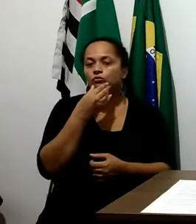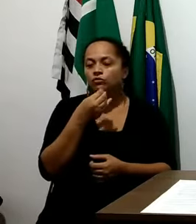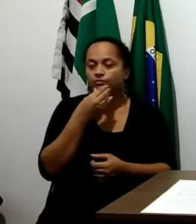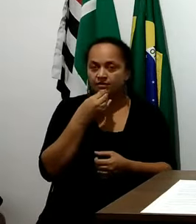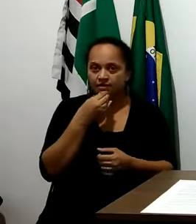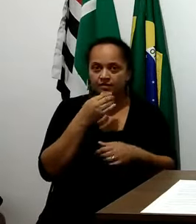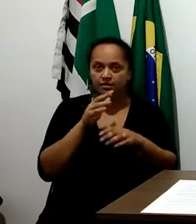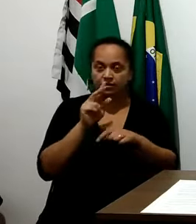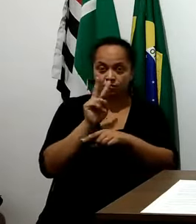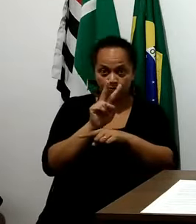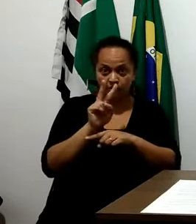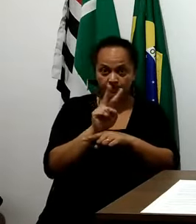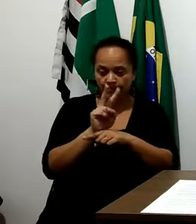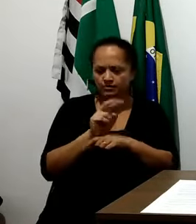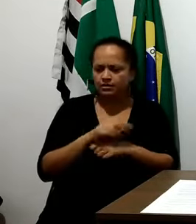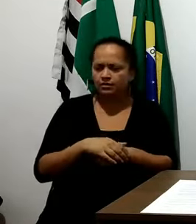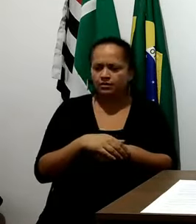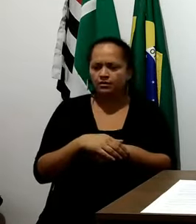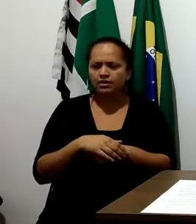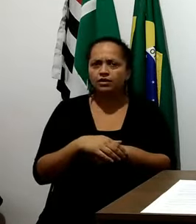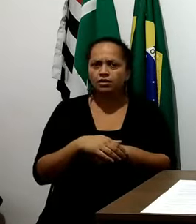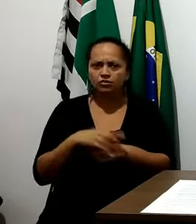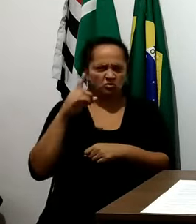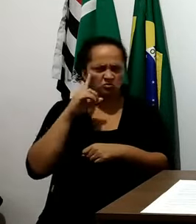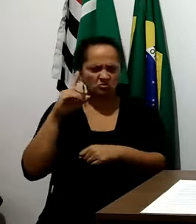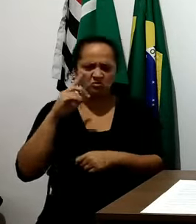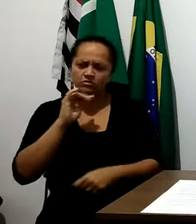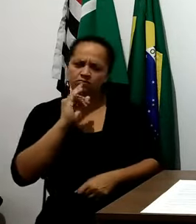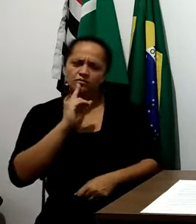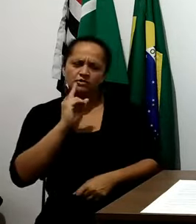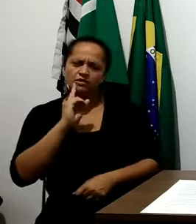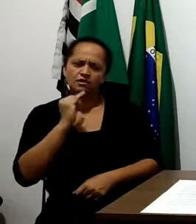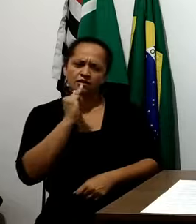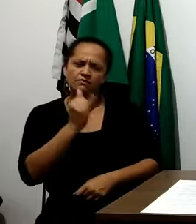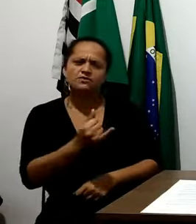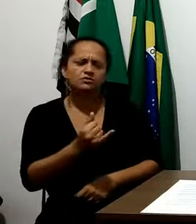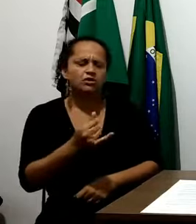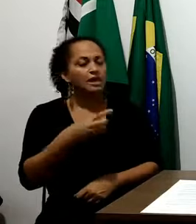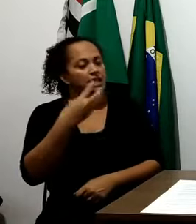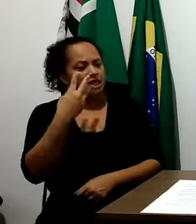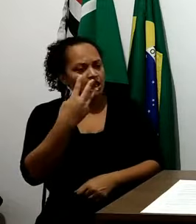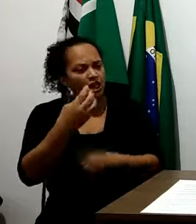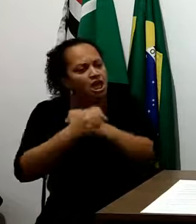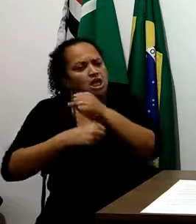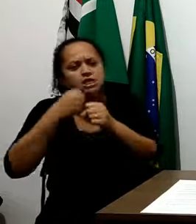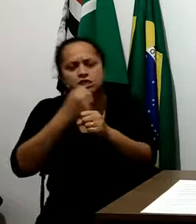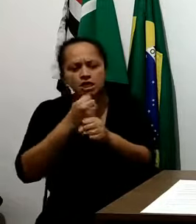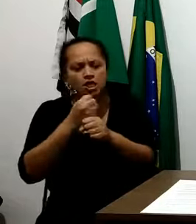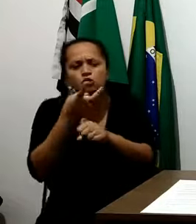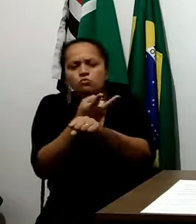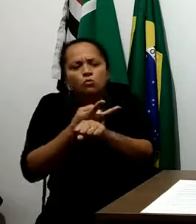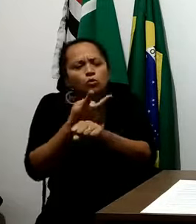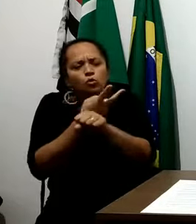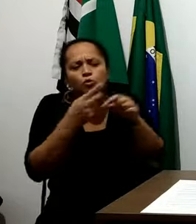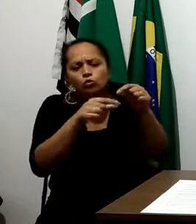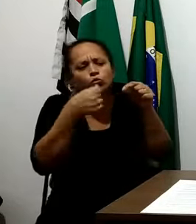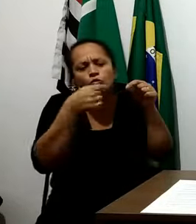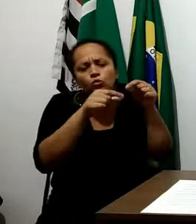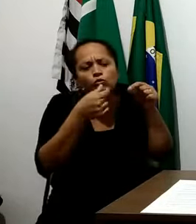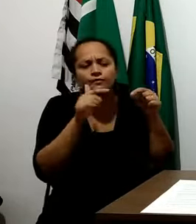acho. Podes cortá-la. Para que ela está aqui ainda ocupando inutilmente a